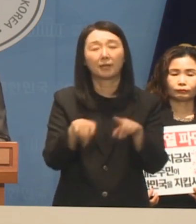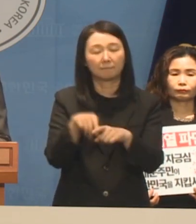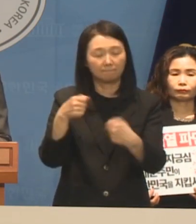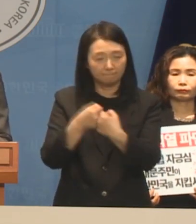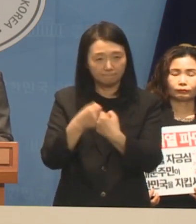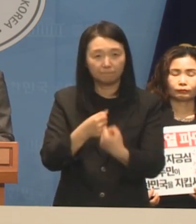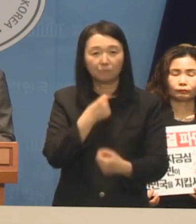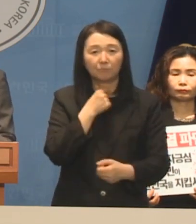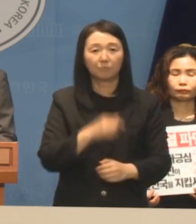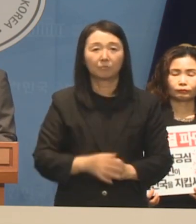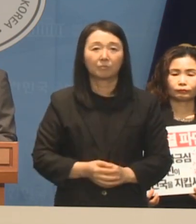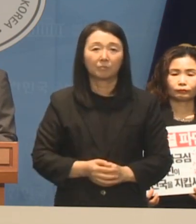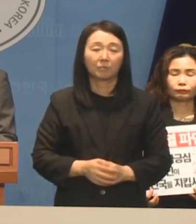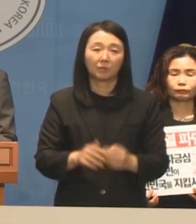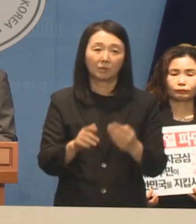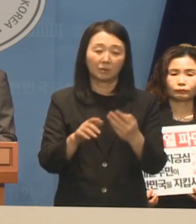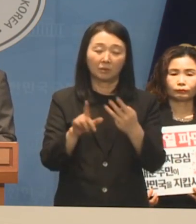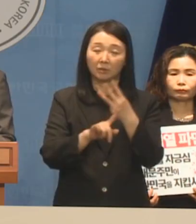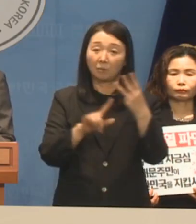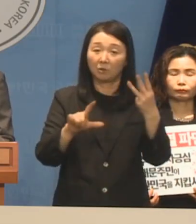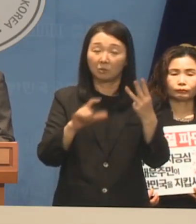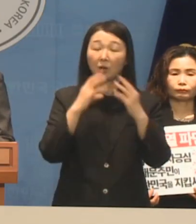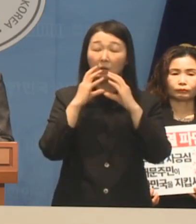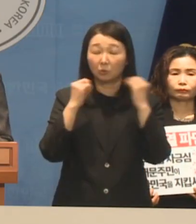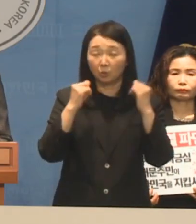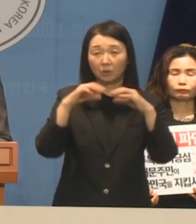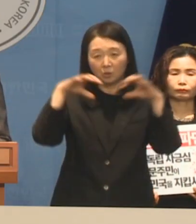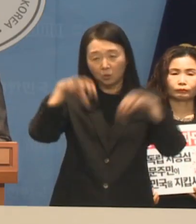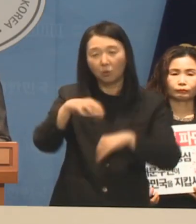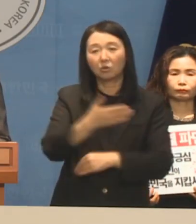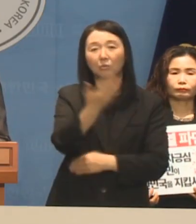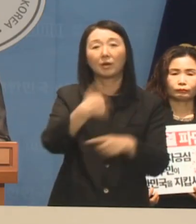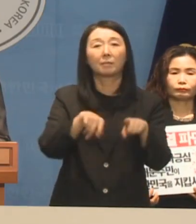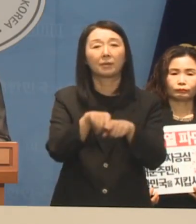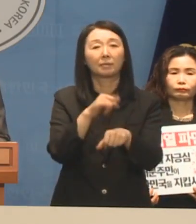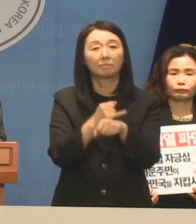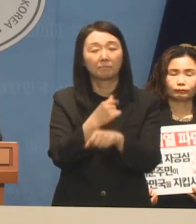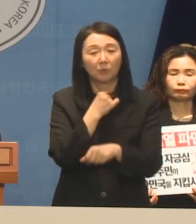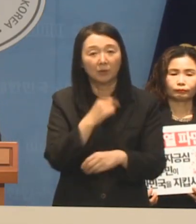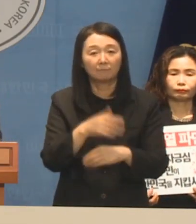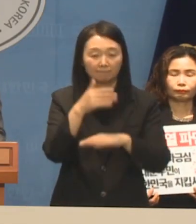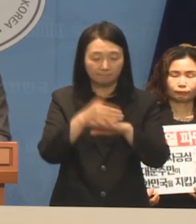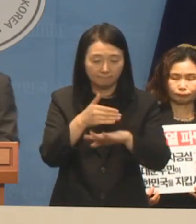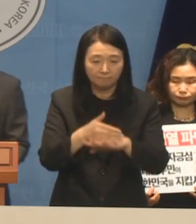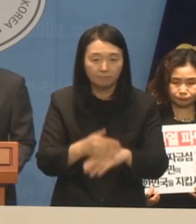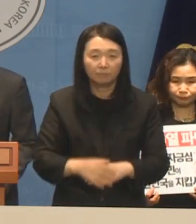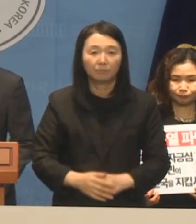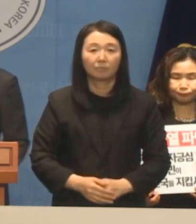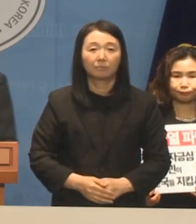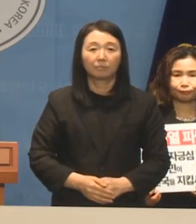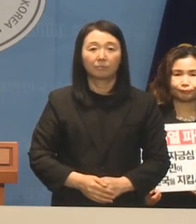나갈 것입니다. 3월 15일 토요일 광장에서 여러분과 함께 하겠습니다. 감사합니다.